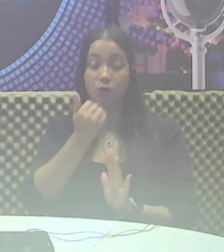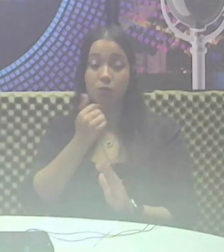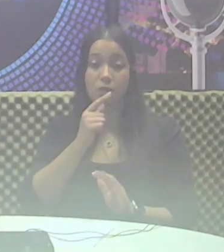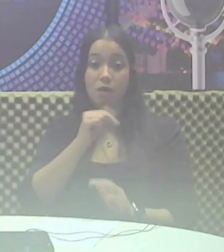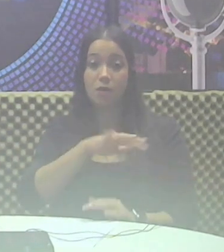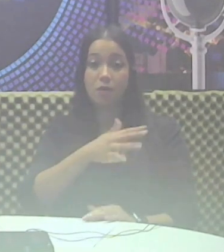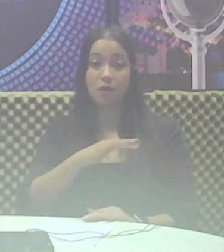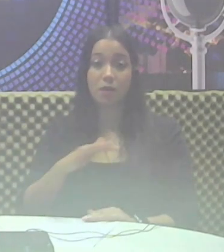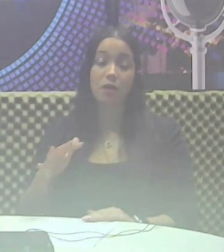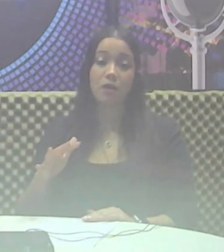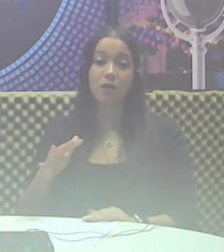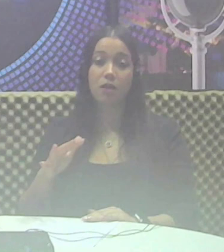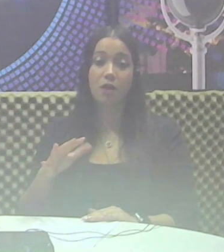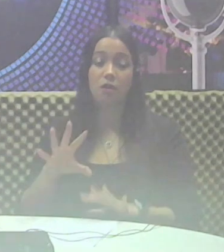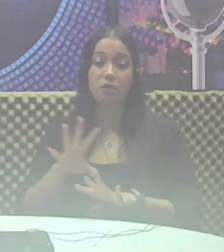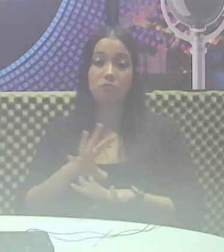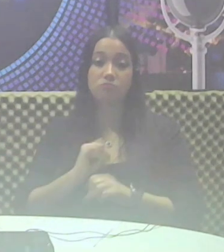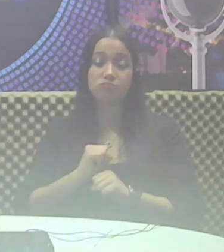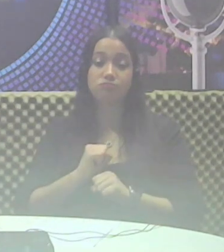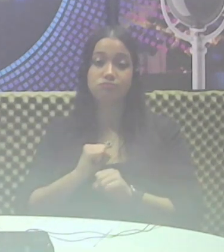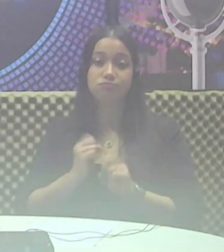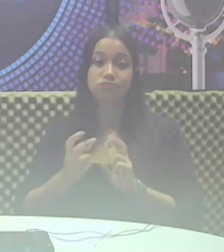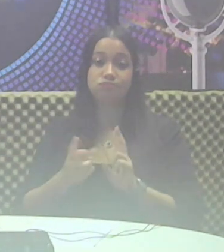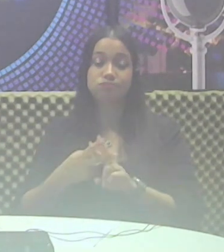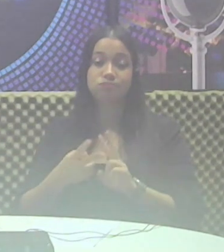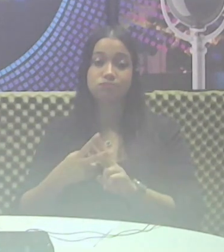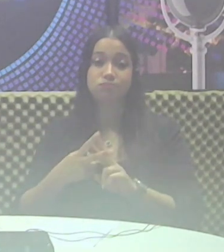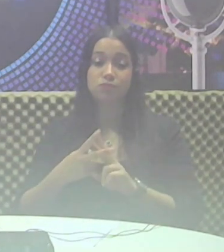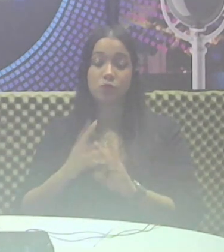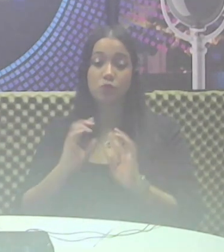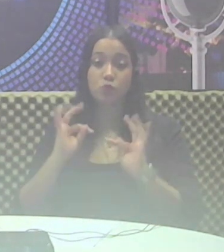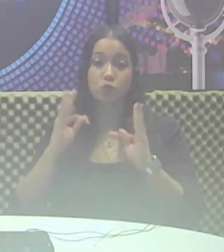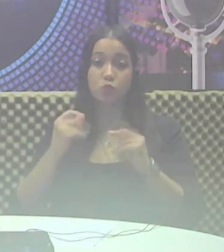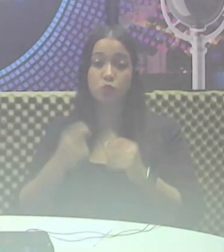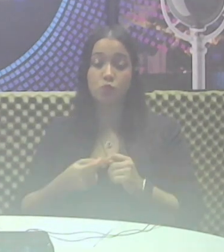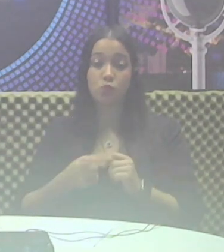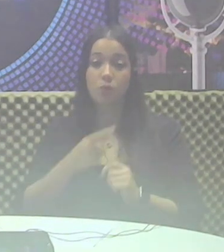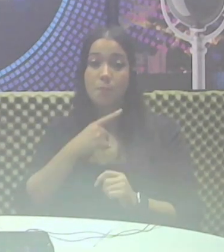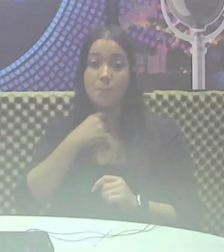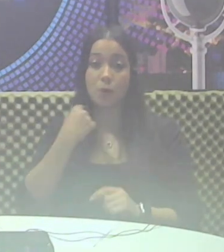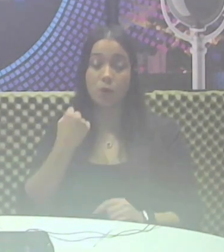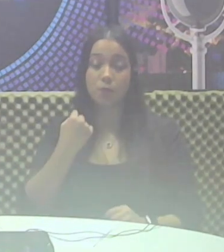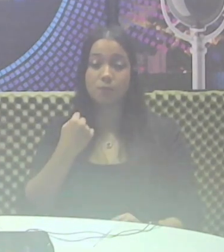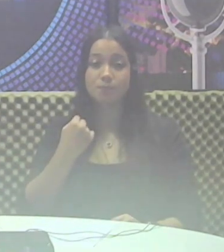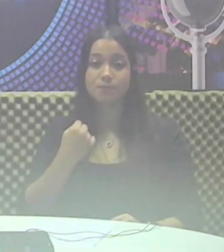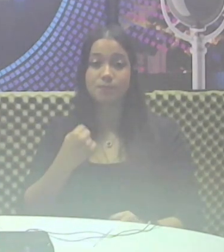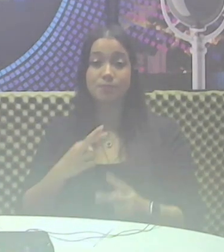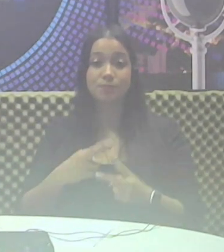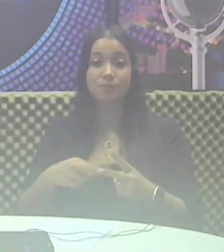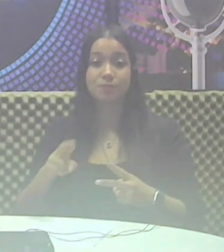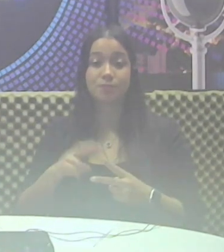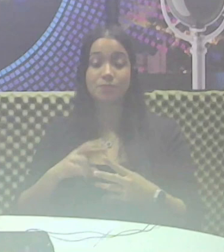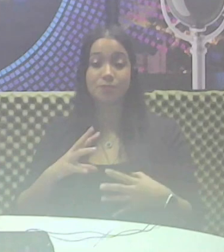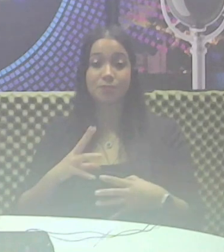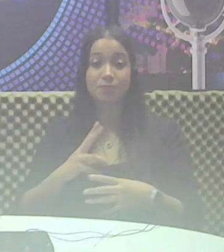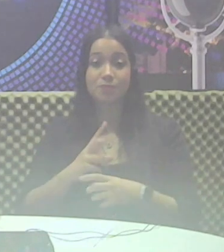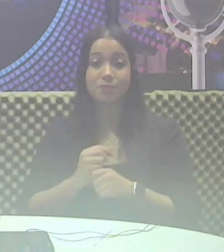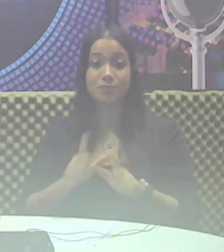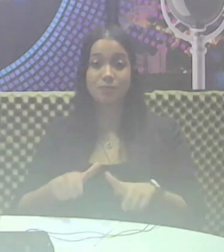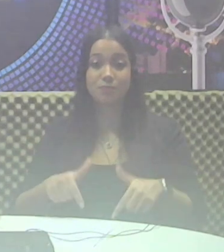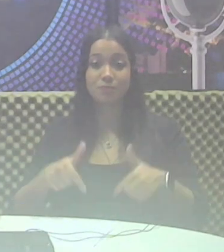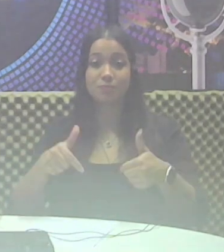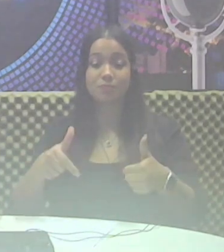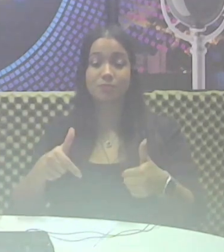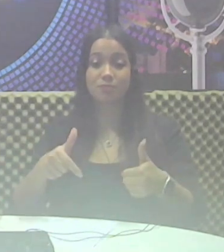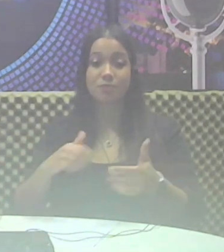as toxinas causam paralisia generalizada e matam o vetor. O recurso vai se somar às ações adotadas por